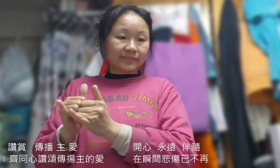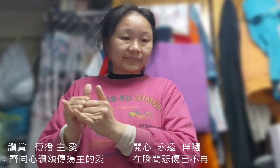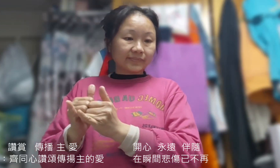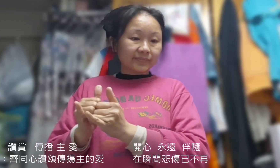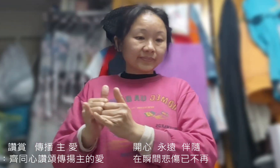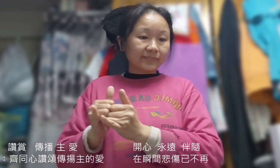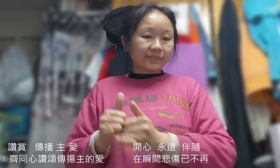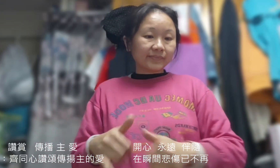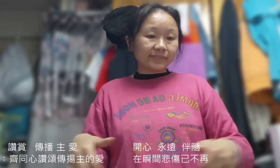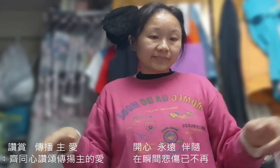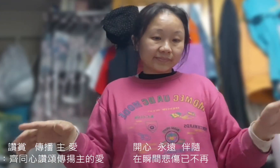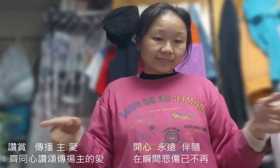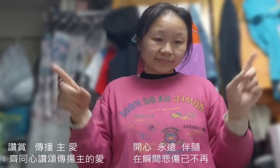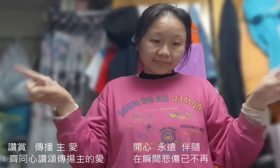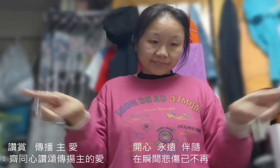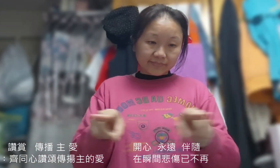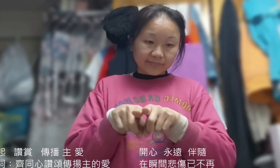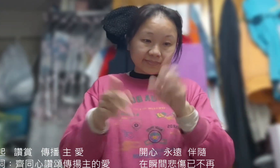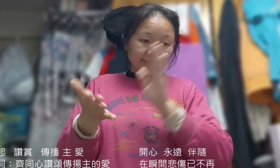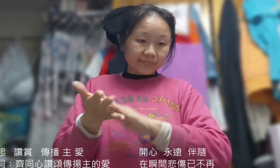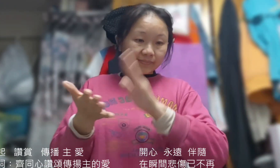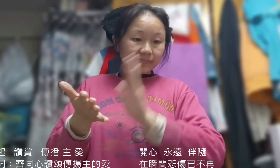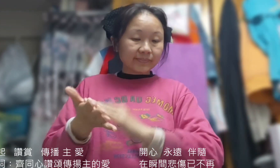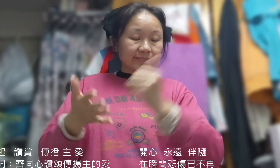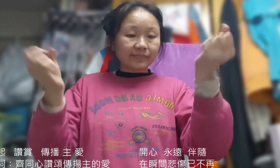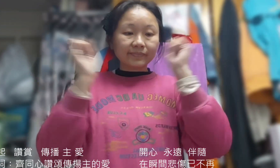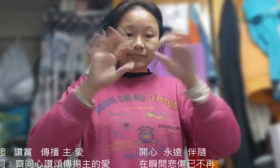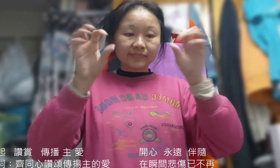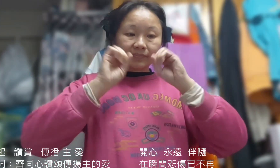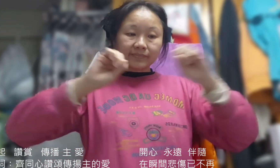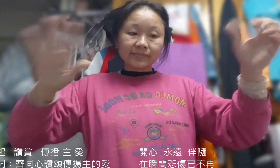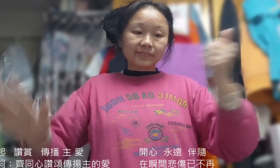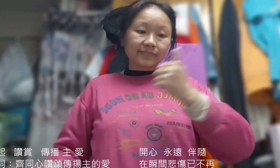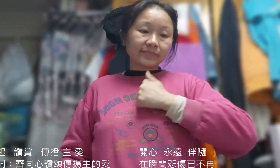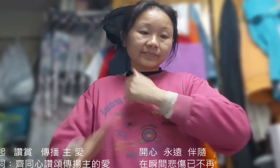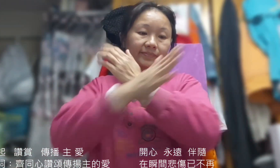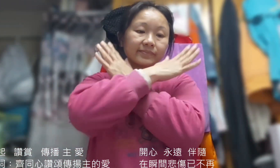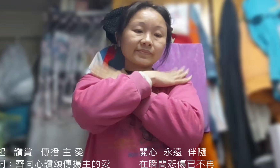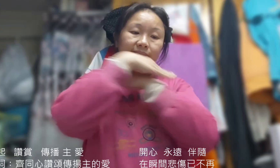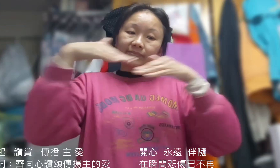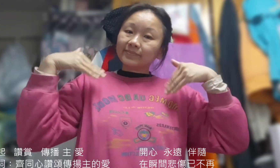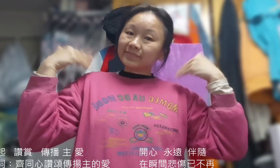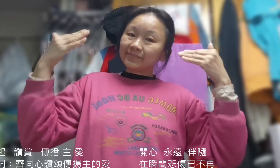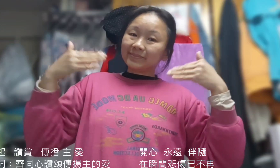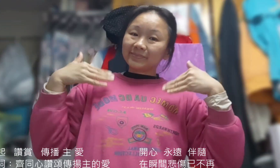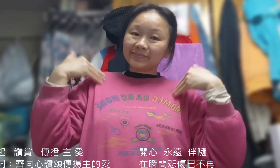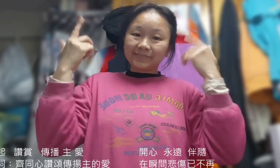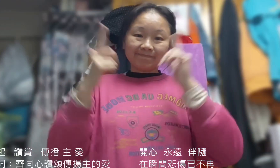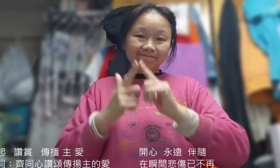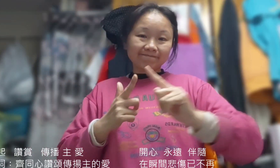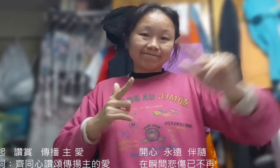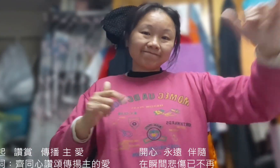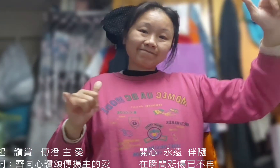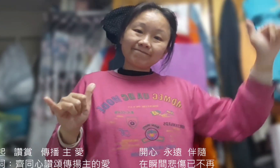同心讚頌傳揚主的愛，在世間悲傷已不再。